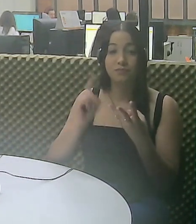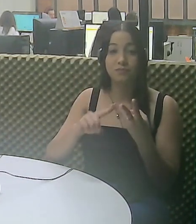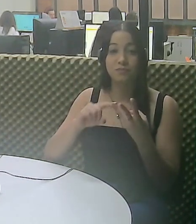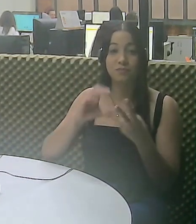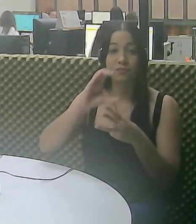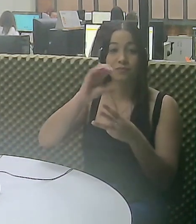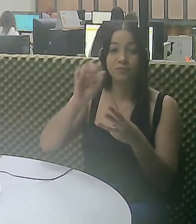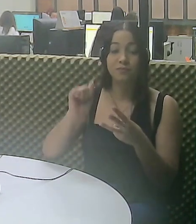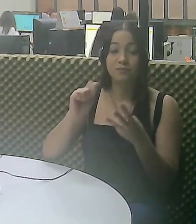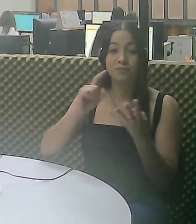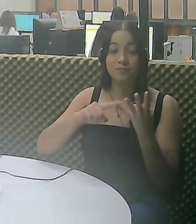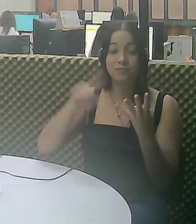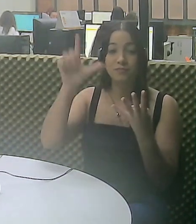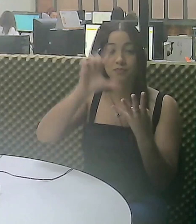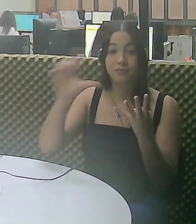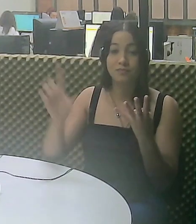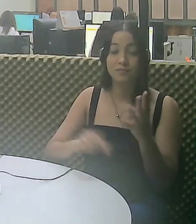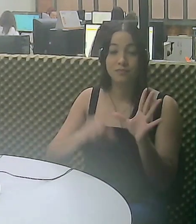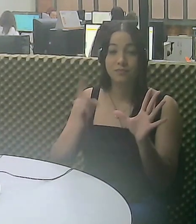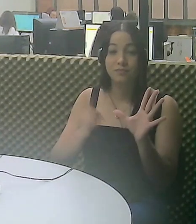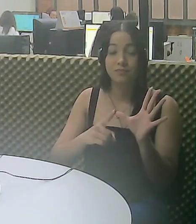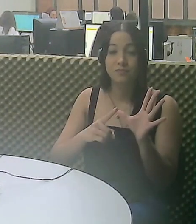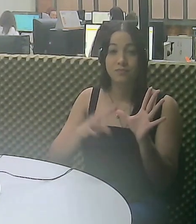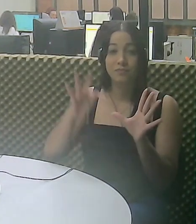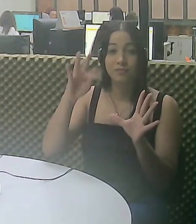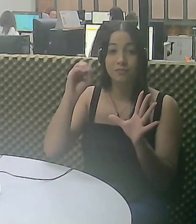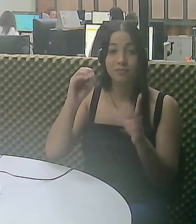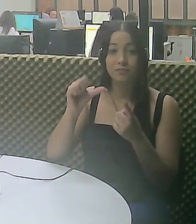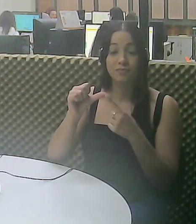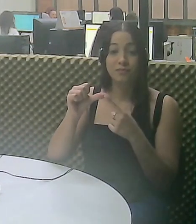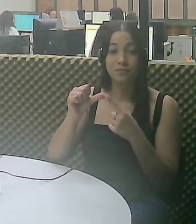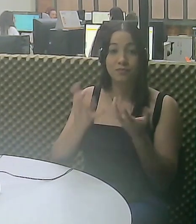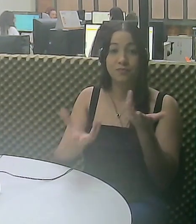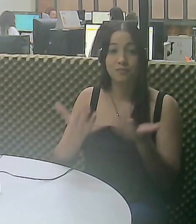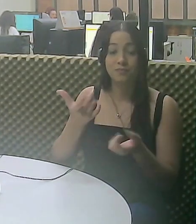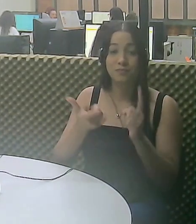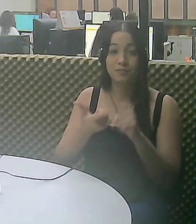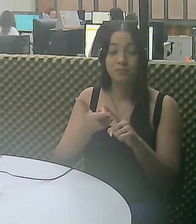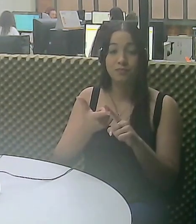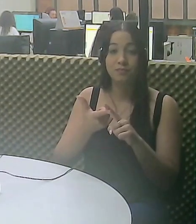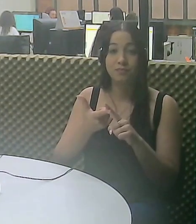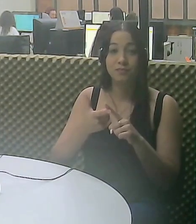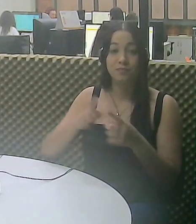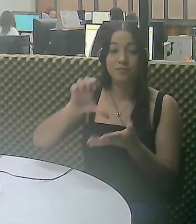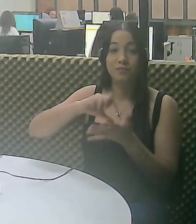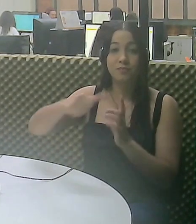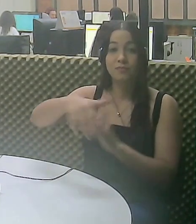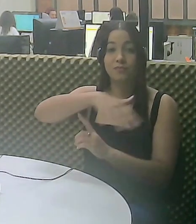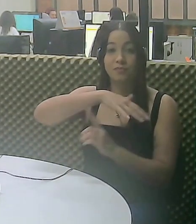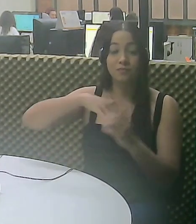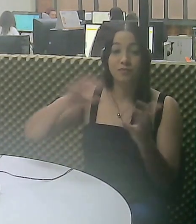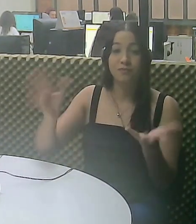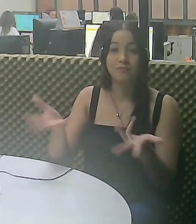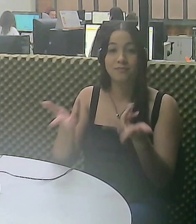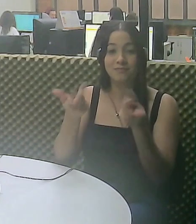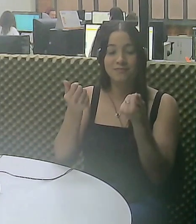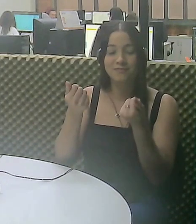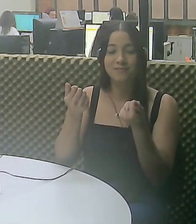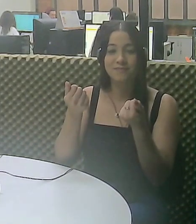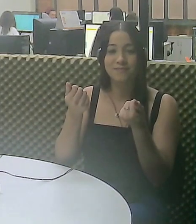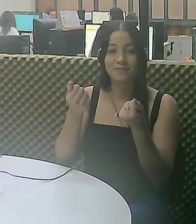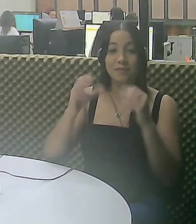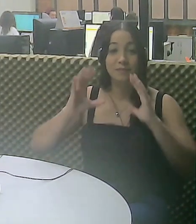Campo Alegre, Luizote de Freitas, Tocantins, Planalto e no Complexo Social do bairro Maravilha,